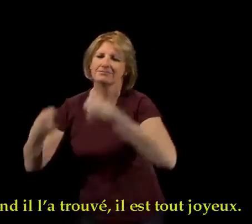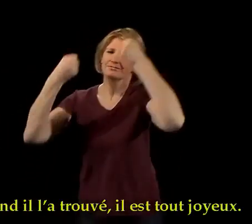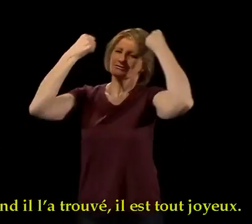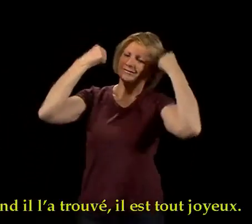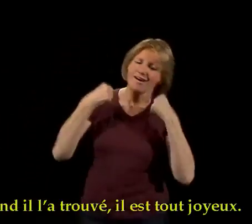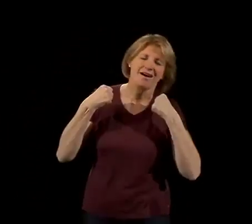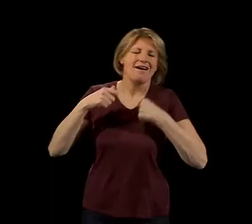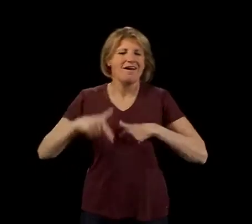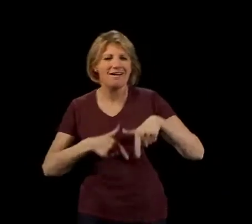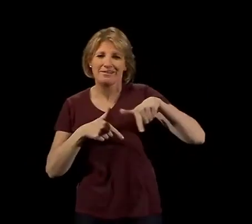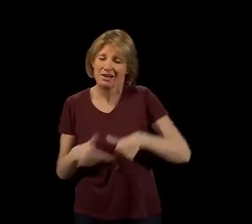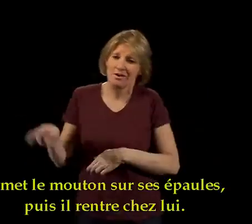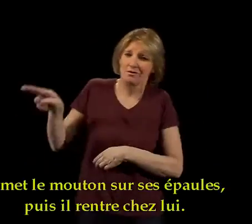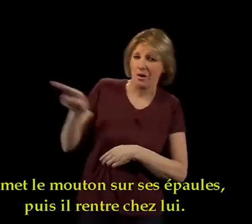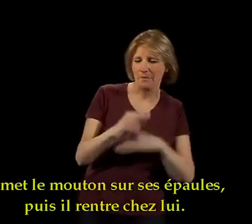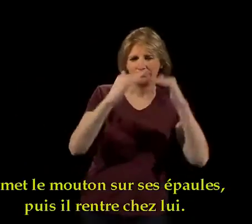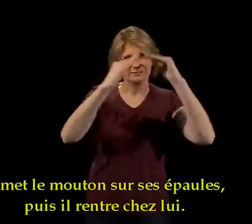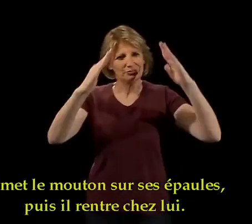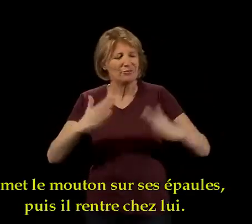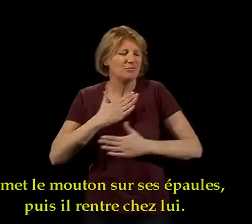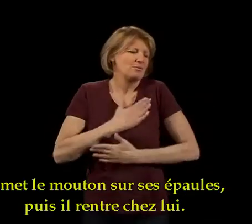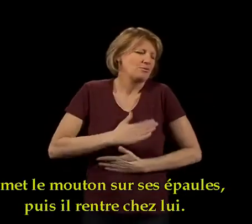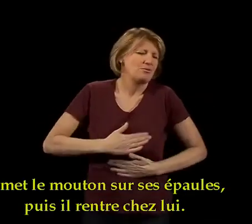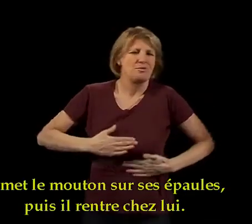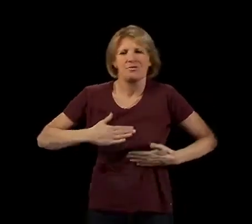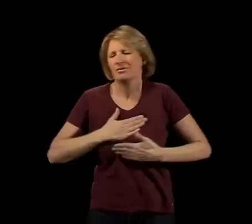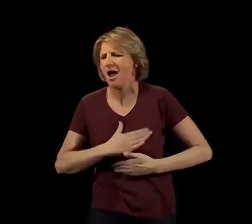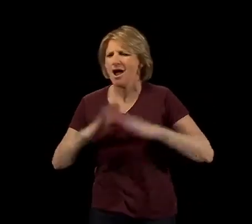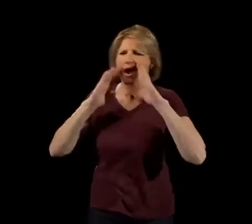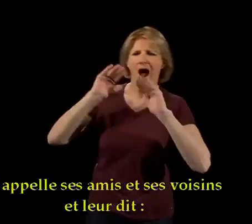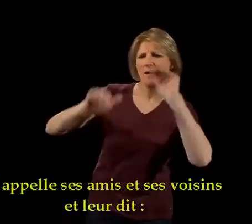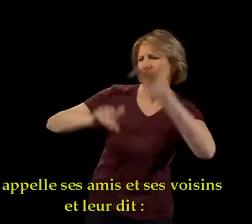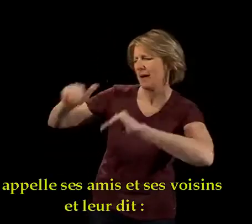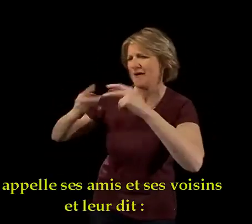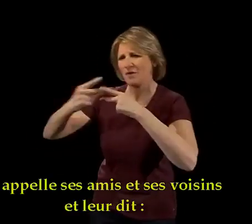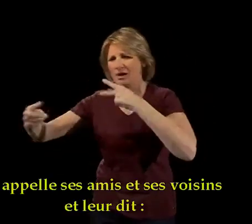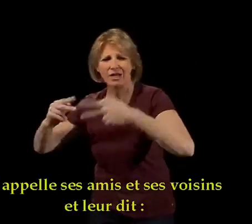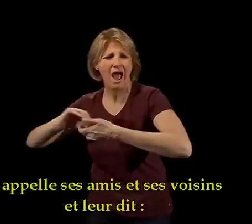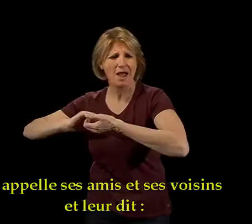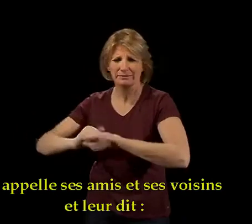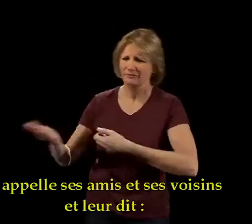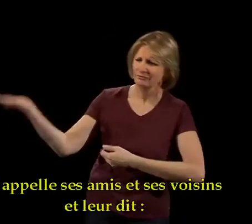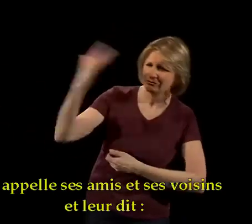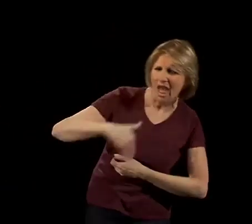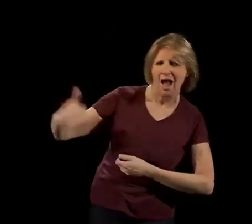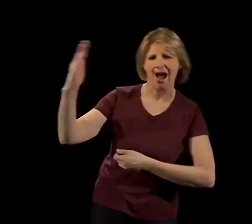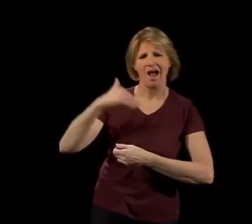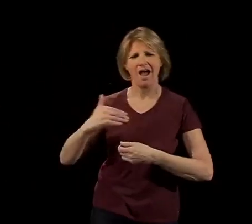trouvé, il est tout joyeux. Il met le mouton sur ses épaules, puis il rentre chez lui. Il appelle ses amis et ses